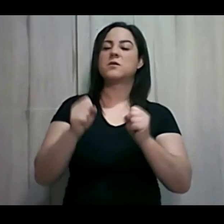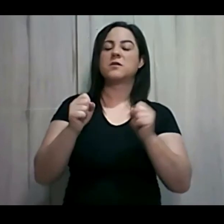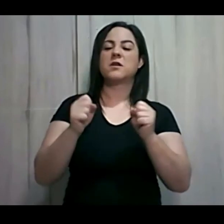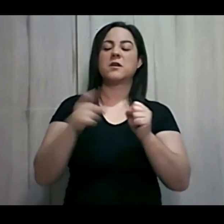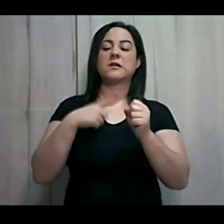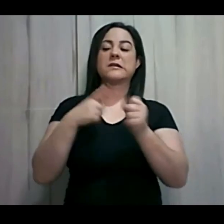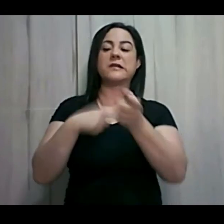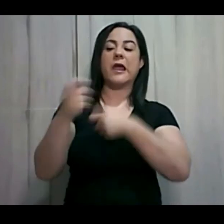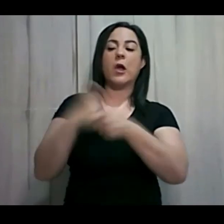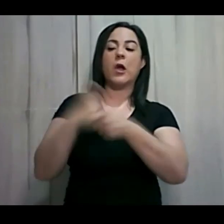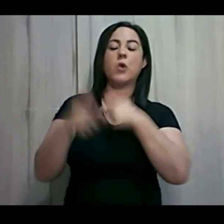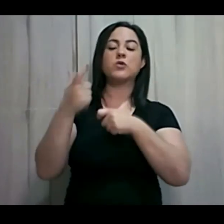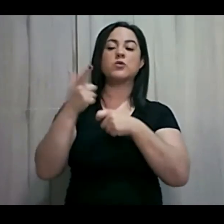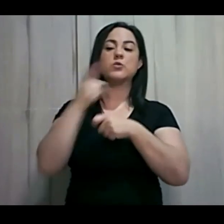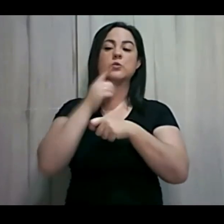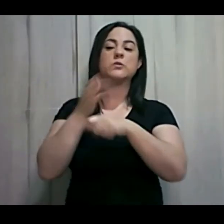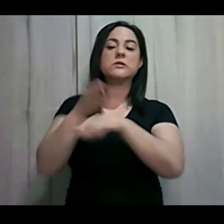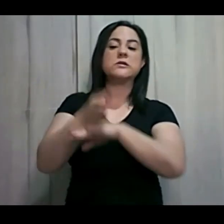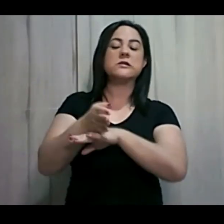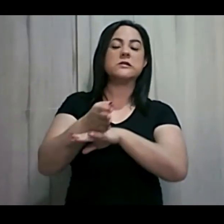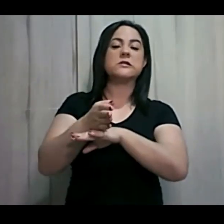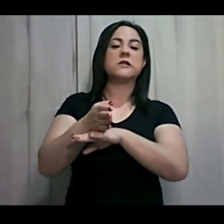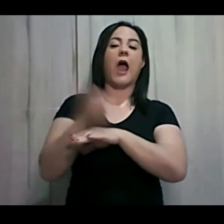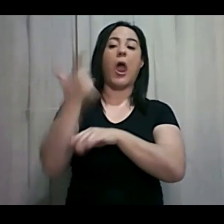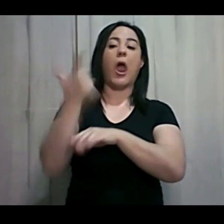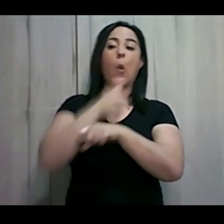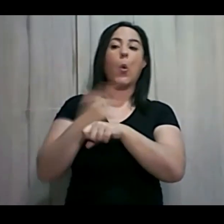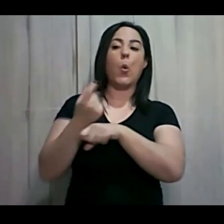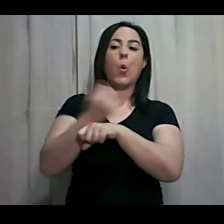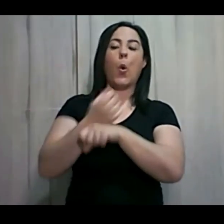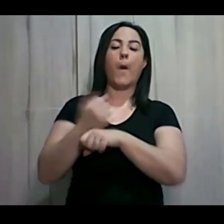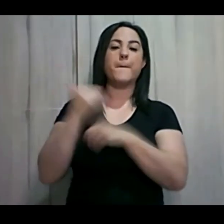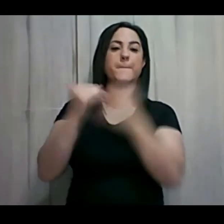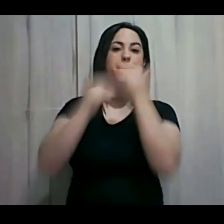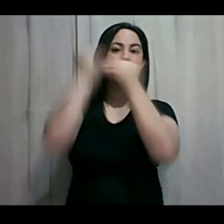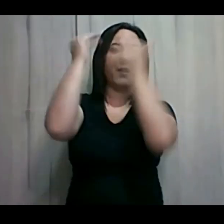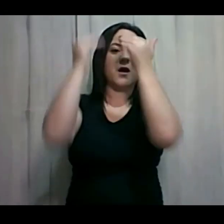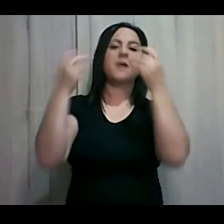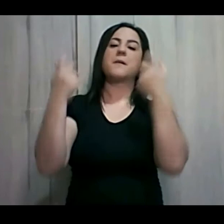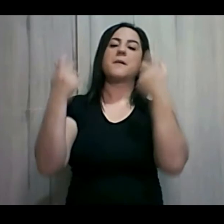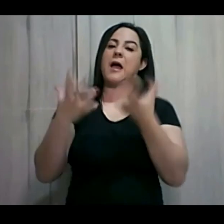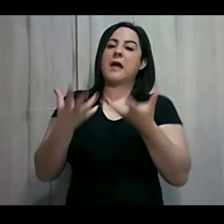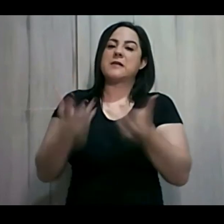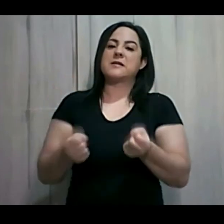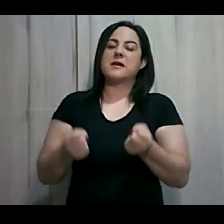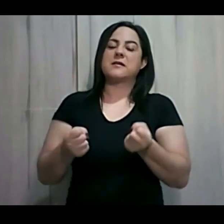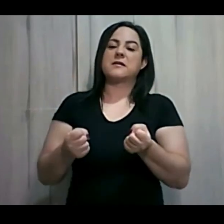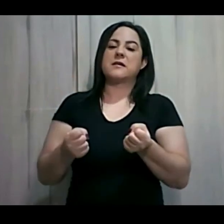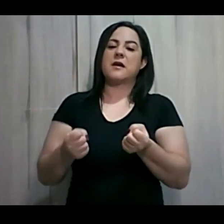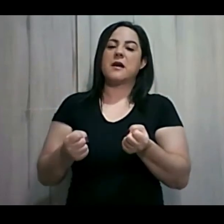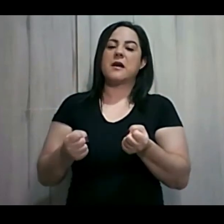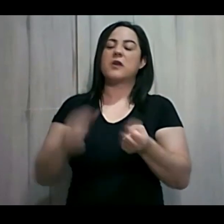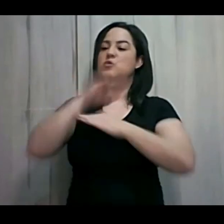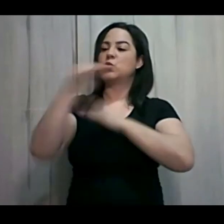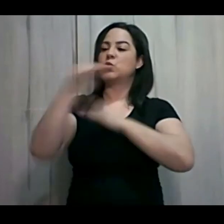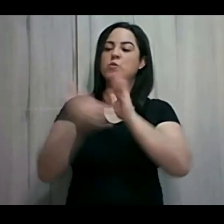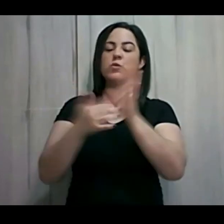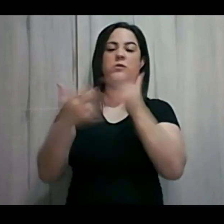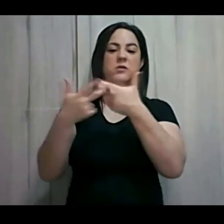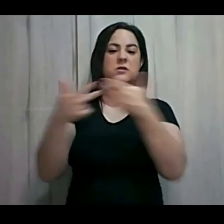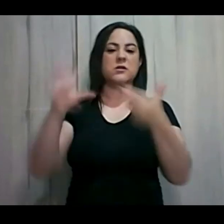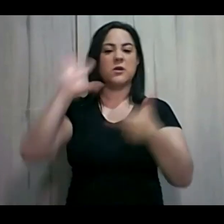do comércio, ganhar dinheiro, prosperar, tinha que aceitar participar de todas essas coisas que a cidade